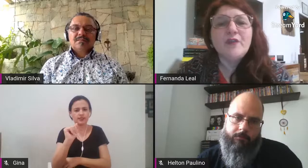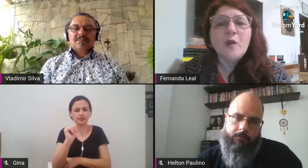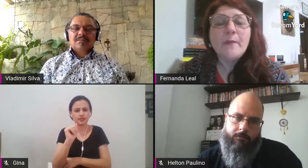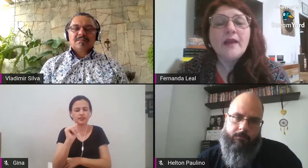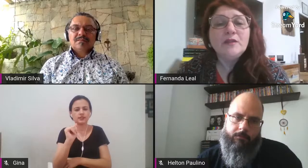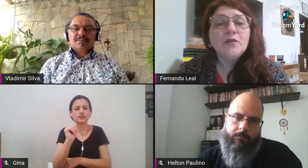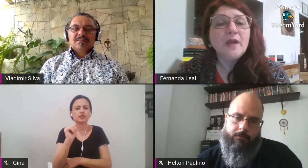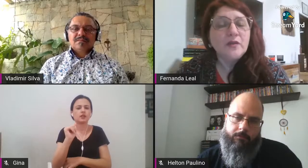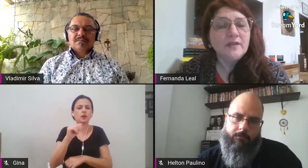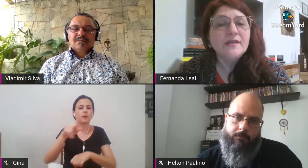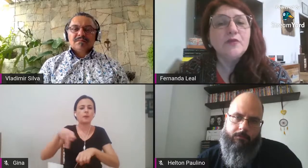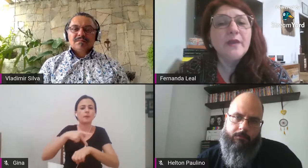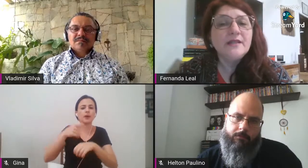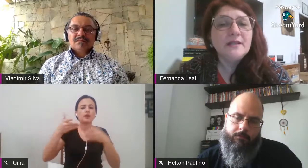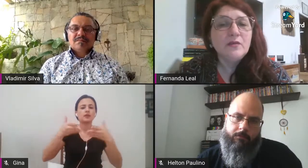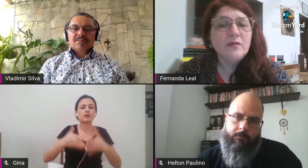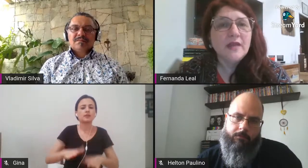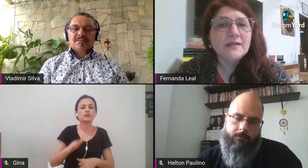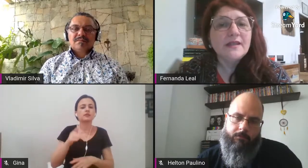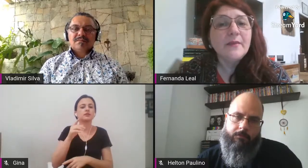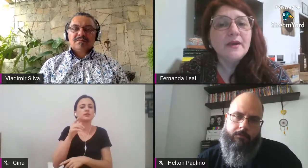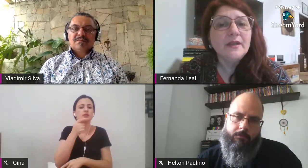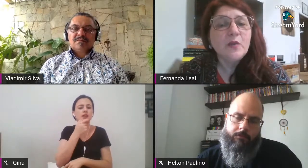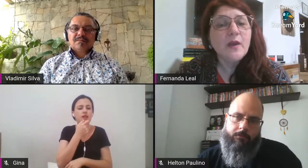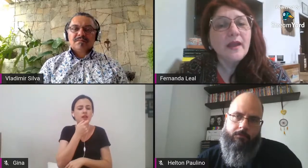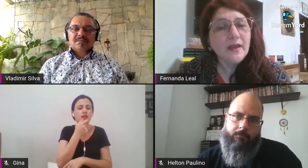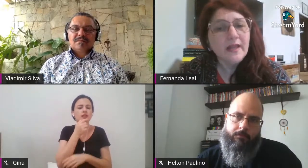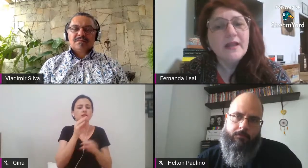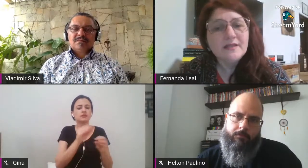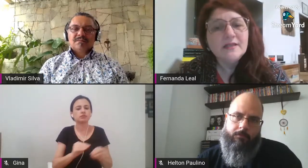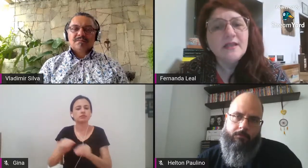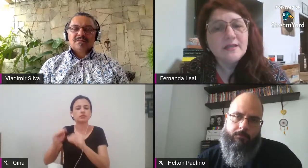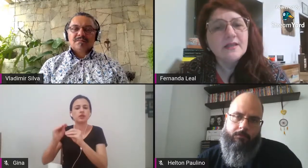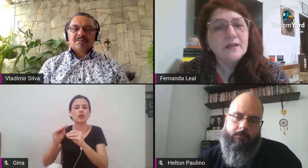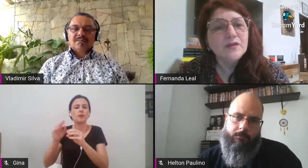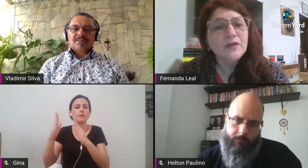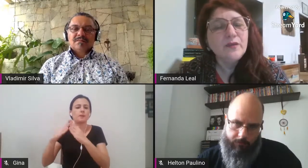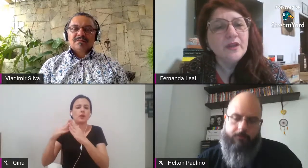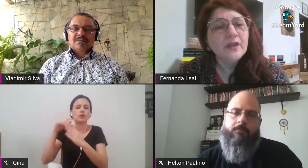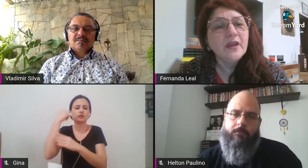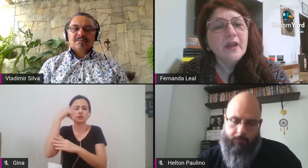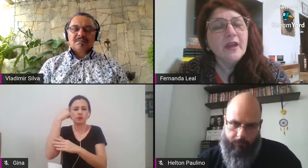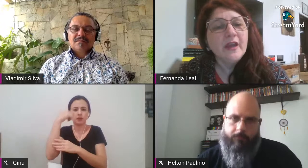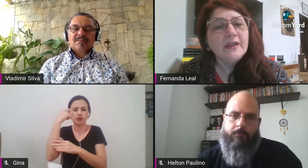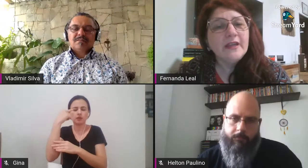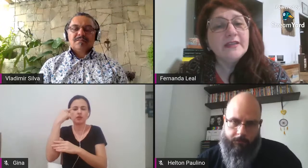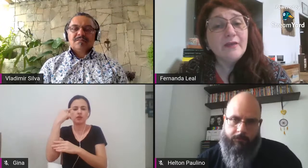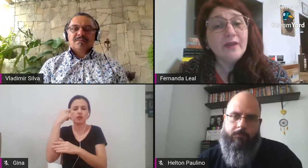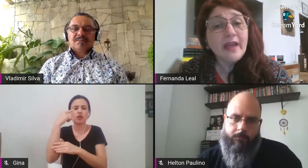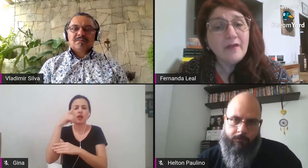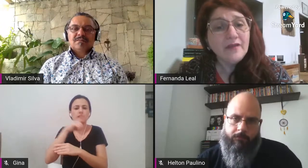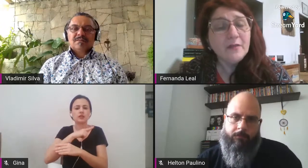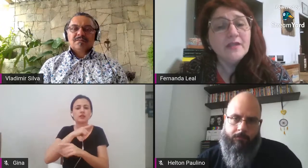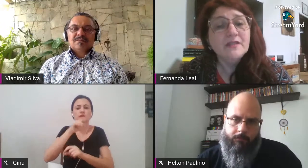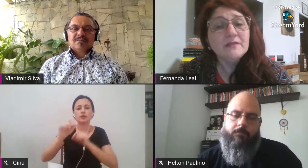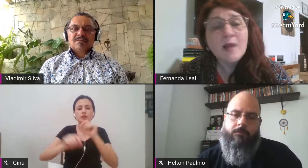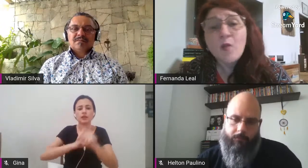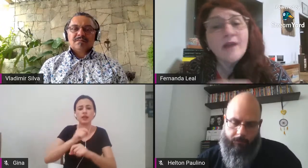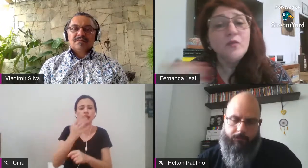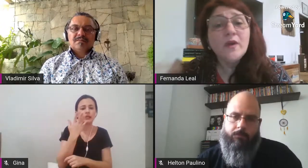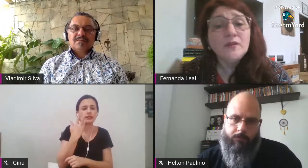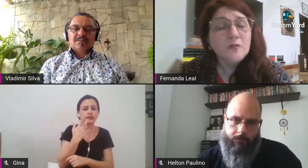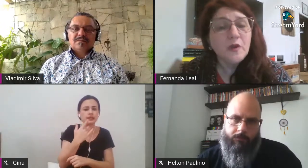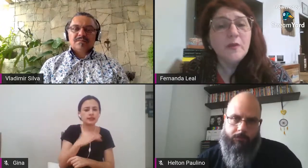entrevista veio a partir do que aconteceu no Brasil essa semana, né, com aquela criança de 10 anos, que foi, né, que estava grávida, mas